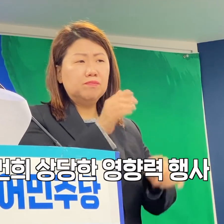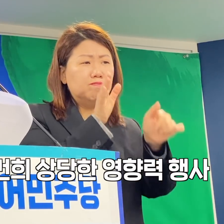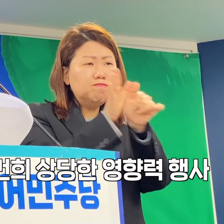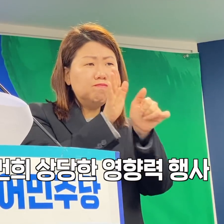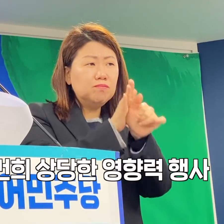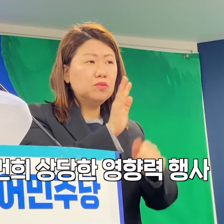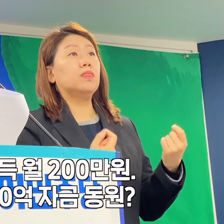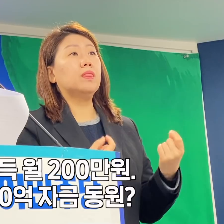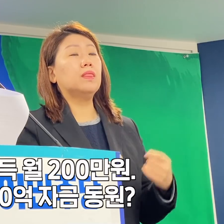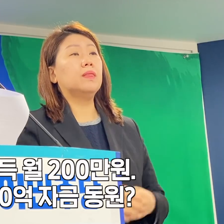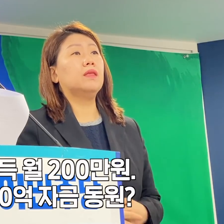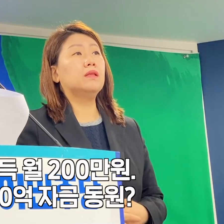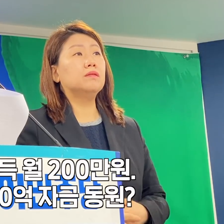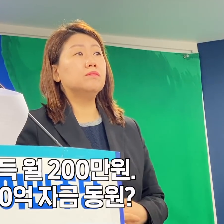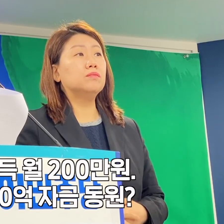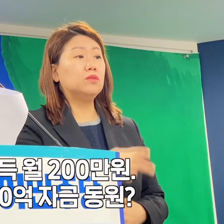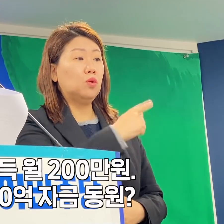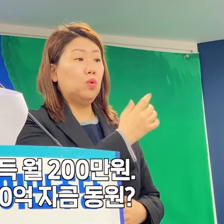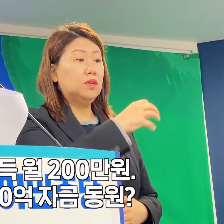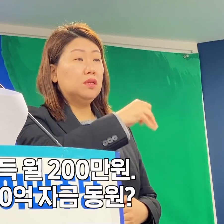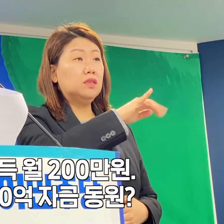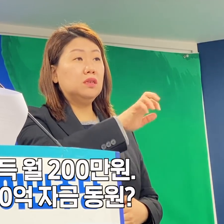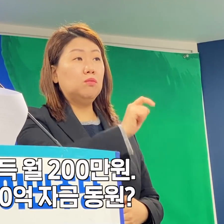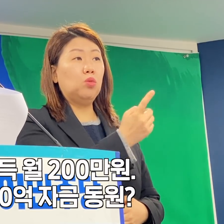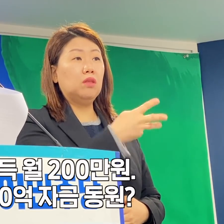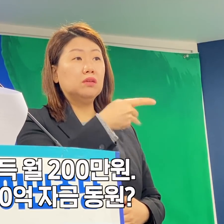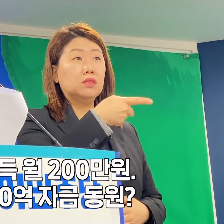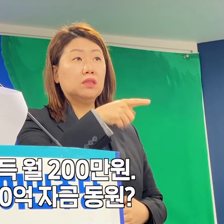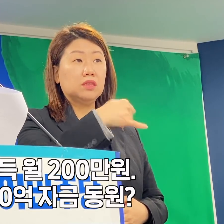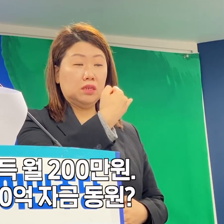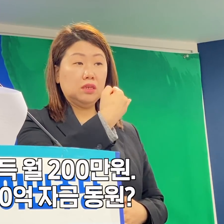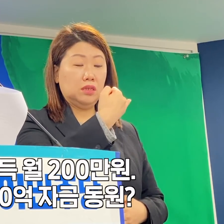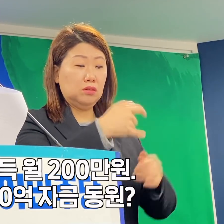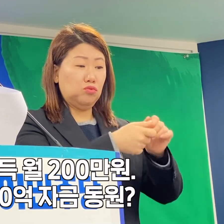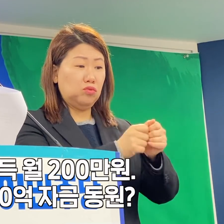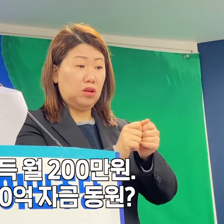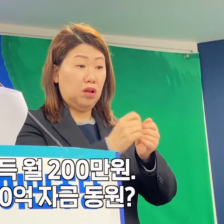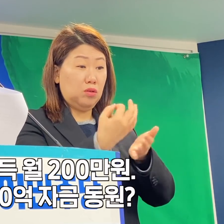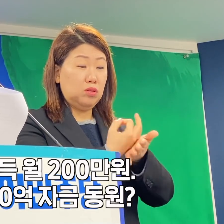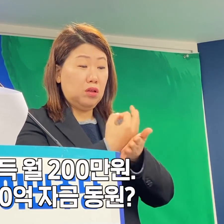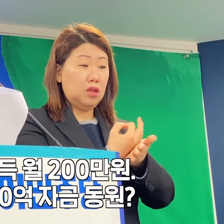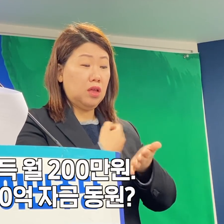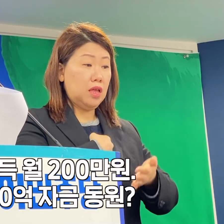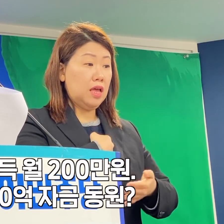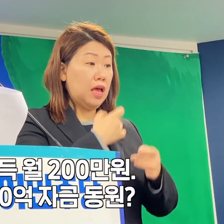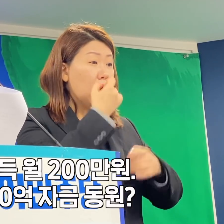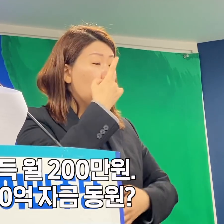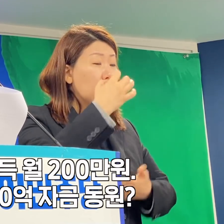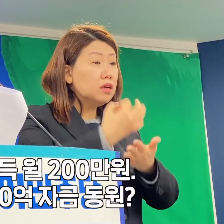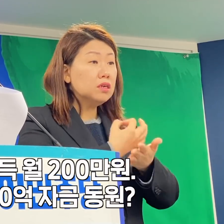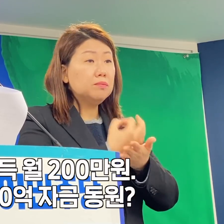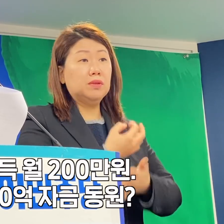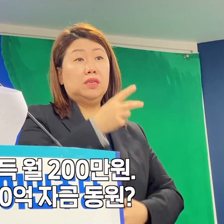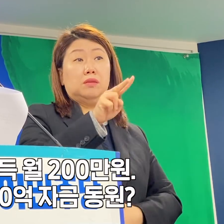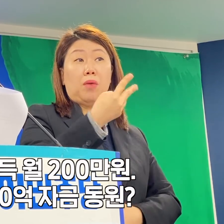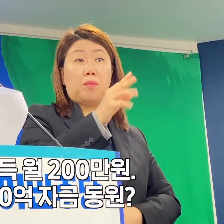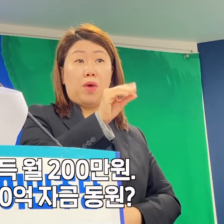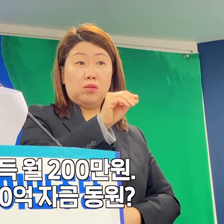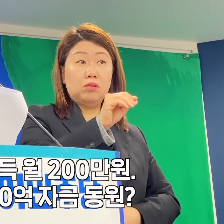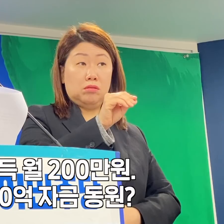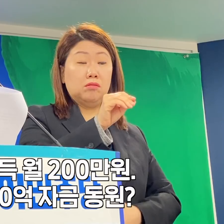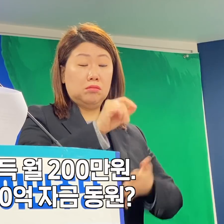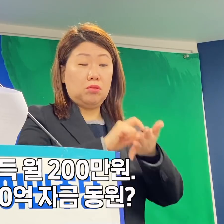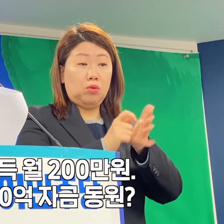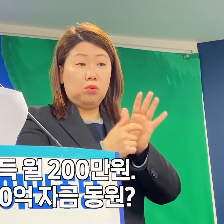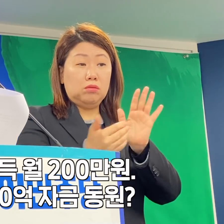수 있습니다. 도이치모터스 주가 조작 당시 김건희 씨 소득은 코바나 콘텐츠 월급 200만 원